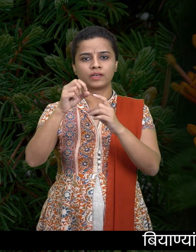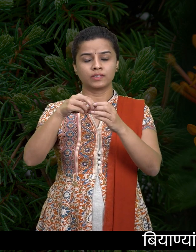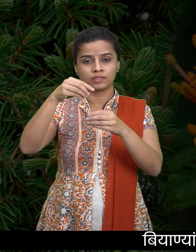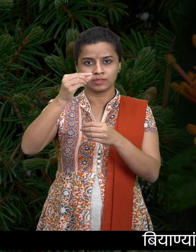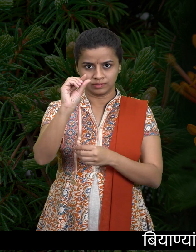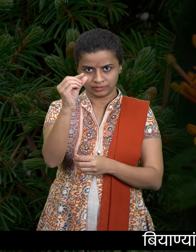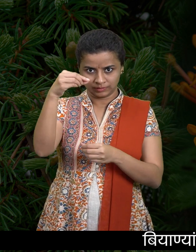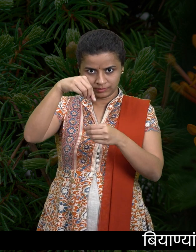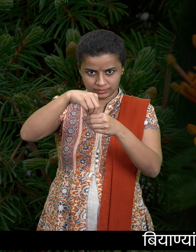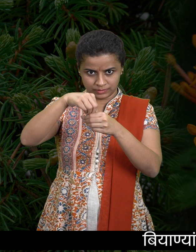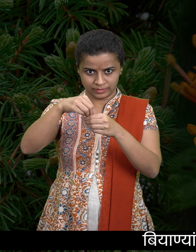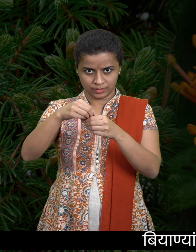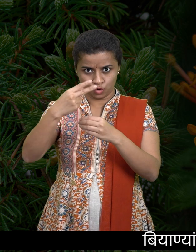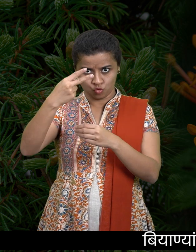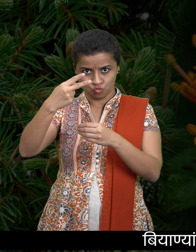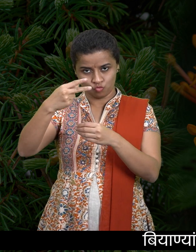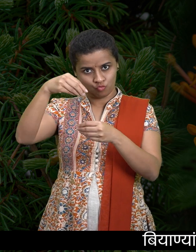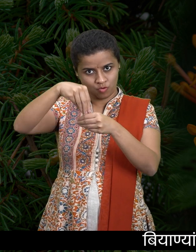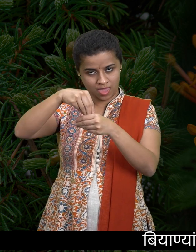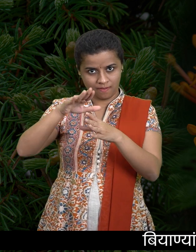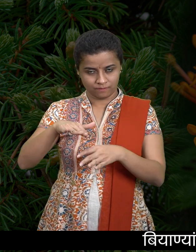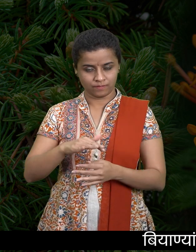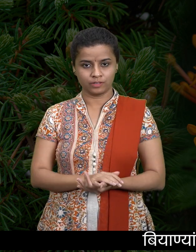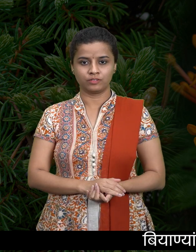बियाण्यांमध्ये 2 कोडिलेडॉन असतात.